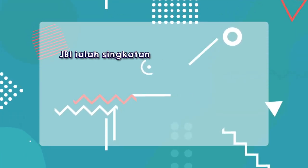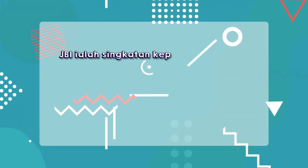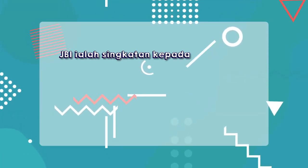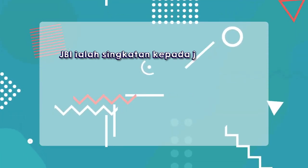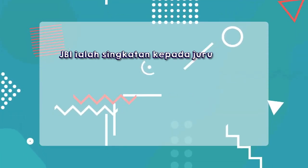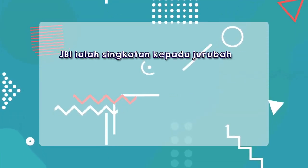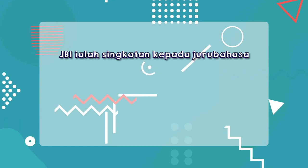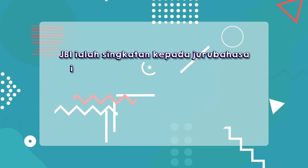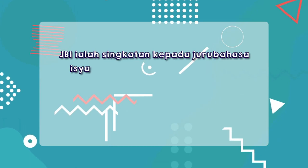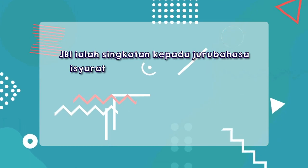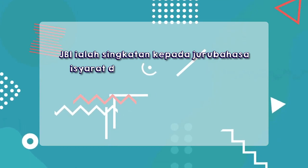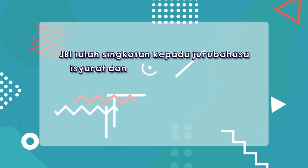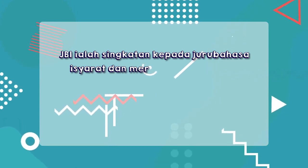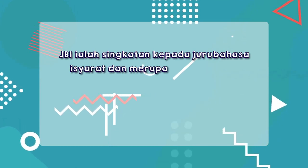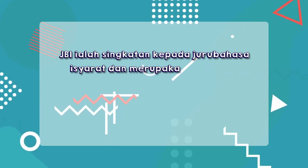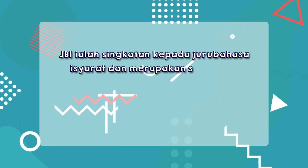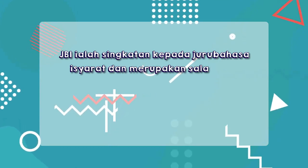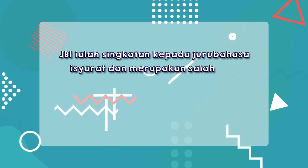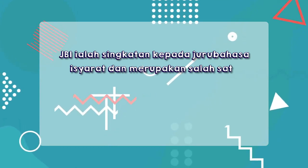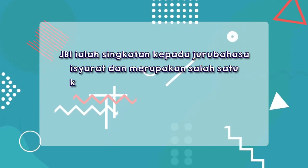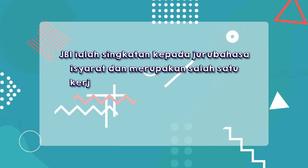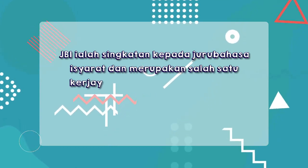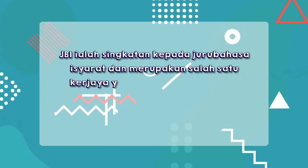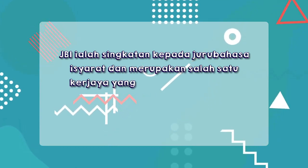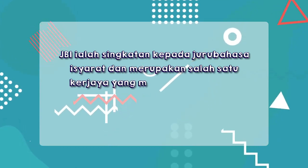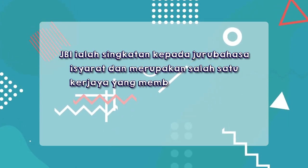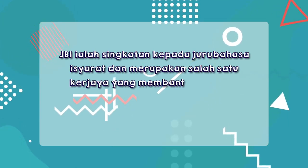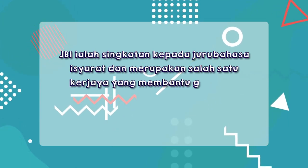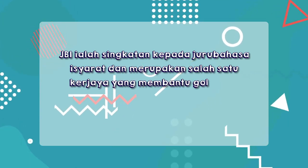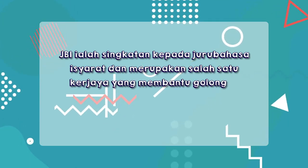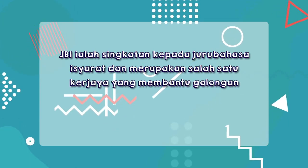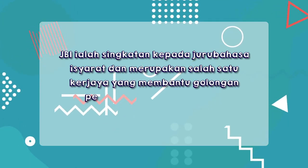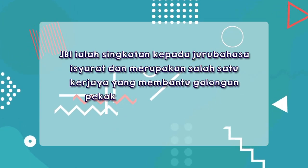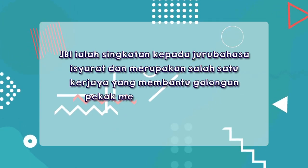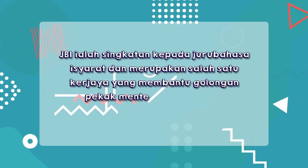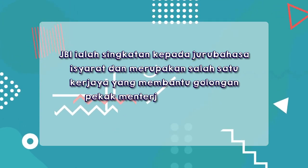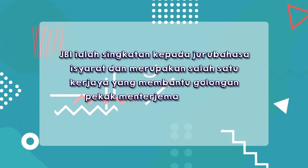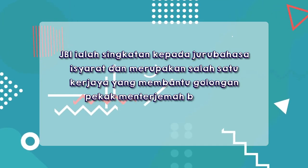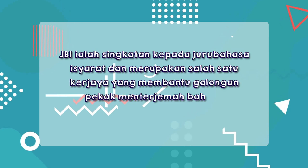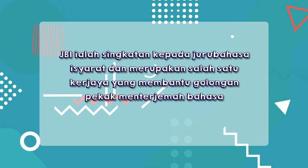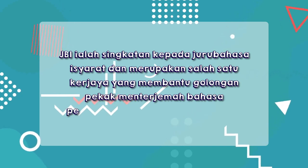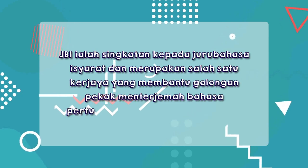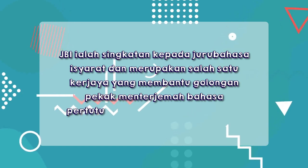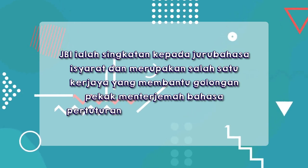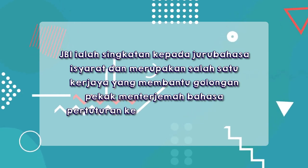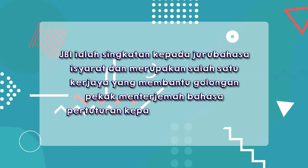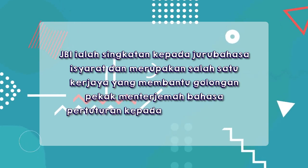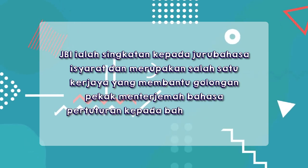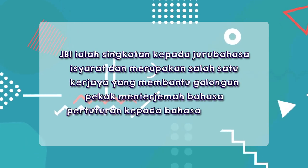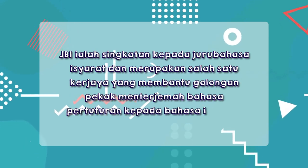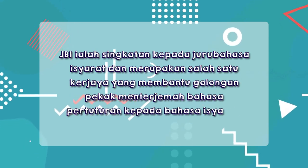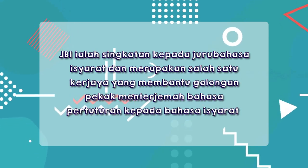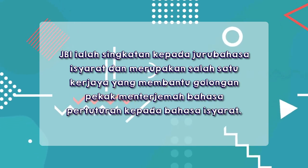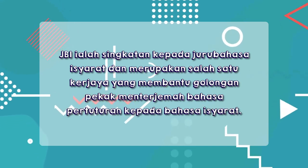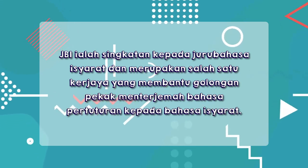JBI ialah singkatan kepada Jurubahasa Isyarat dan merupakan salah satu kerjaya yang membantu golongan pekak menterjemah